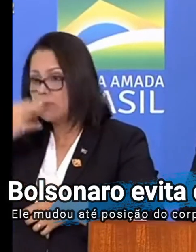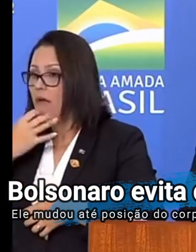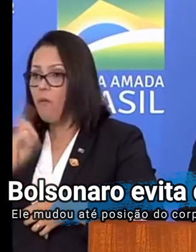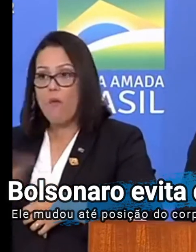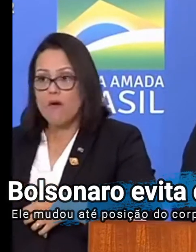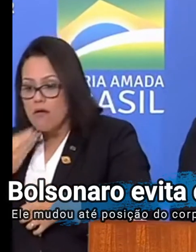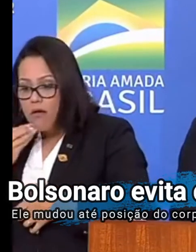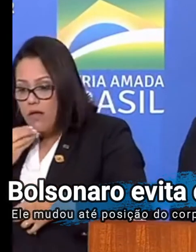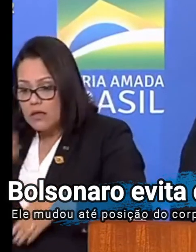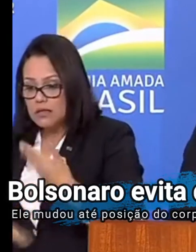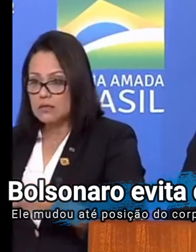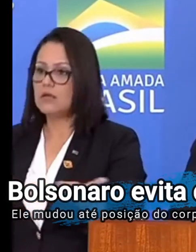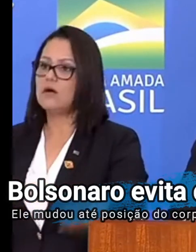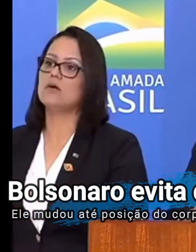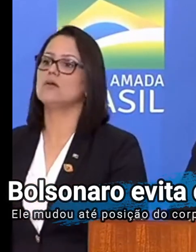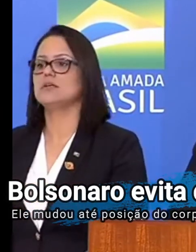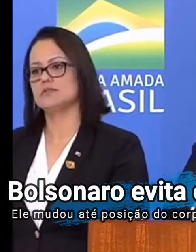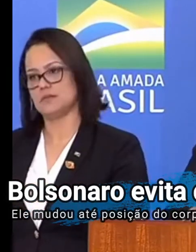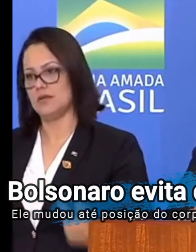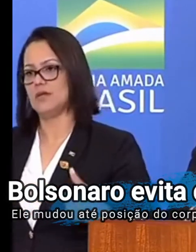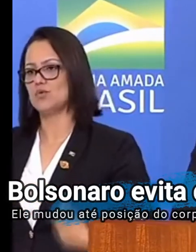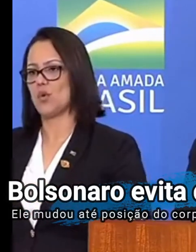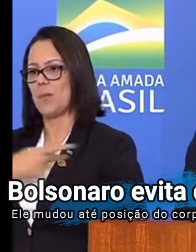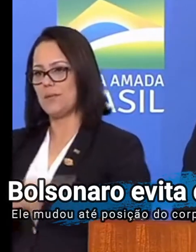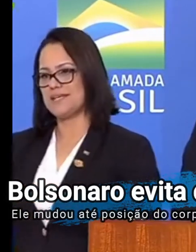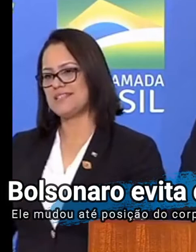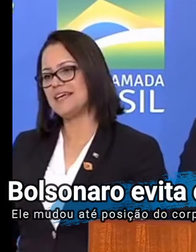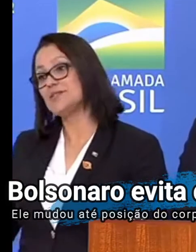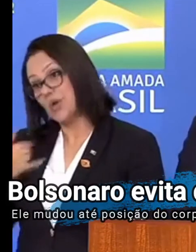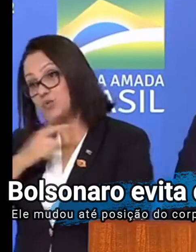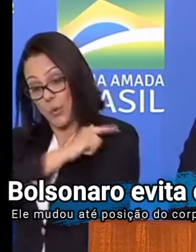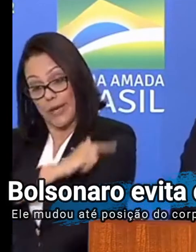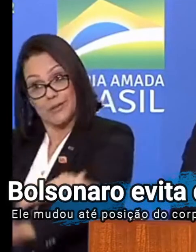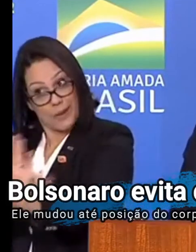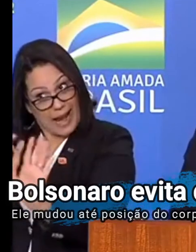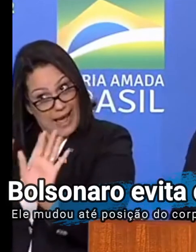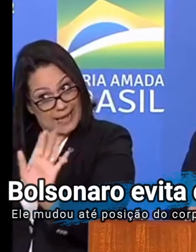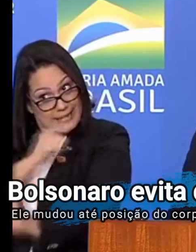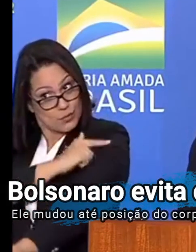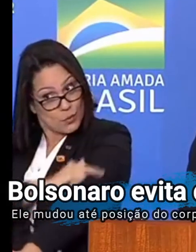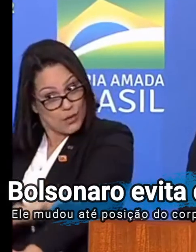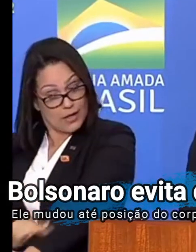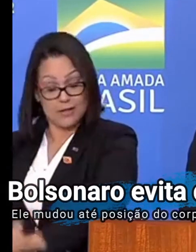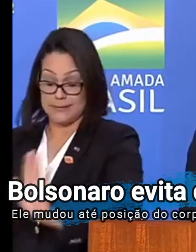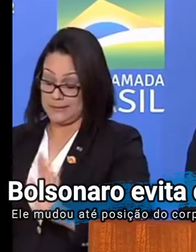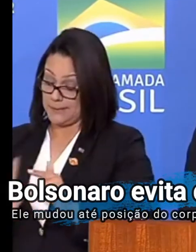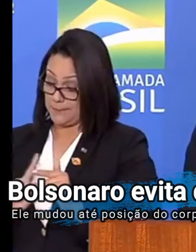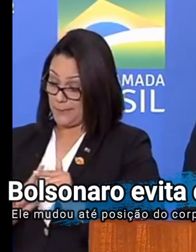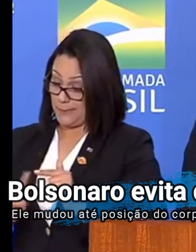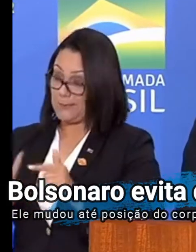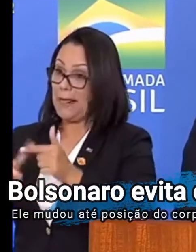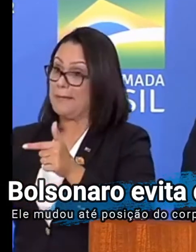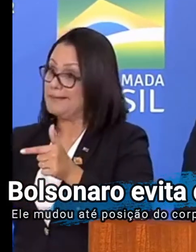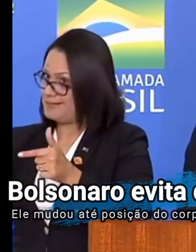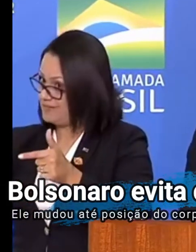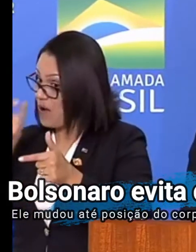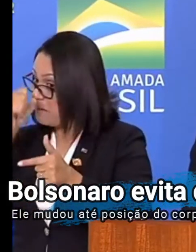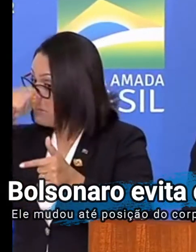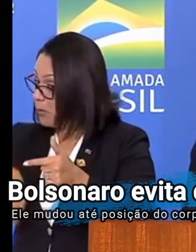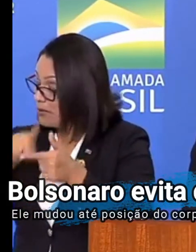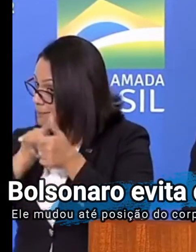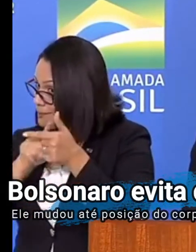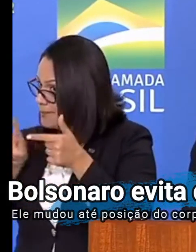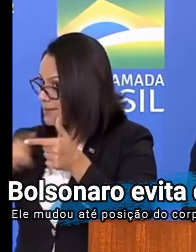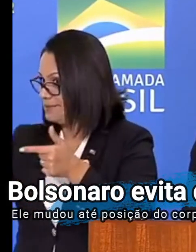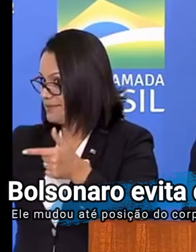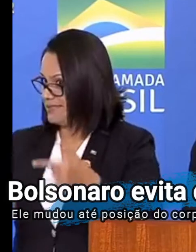situação como sou presidente sou educado agora a situação complicada que nos encontramos prezado major